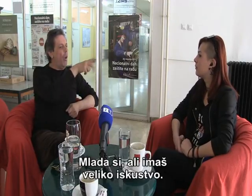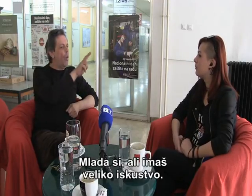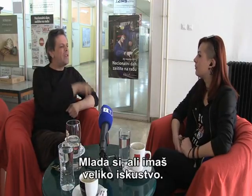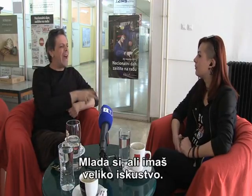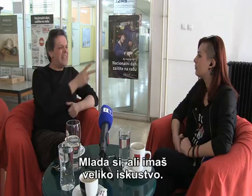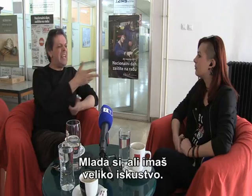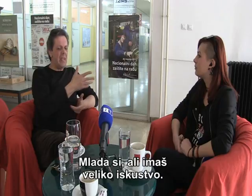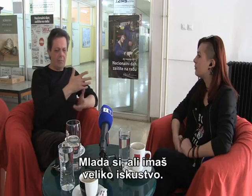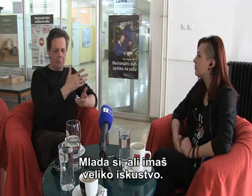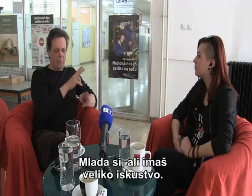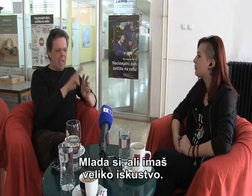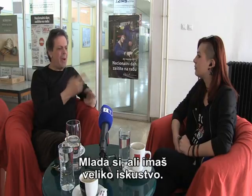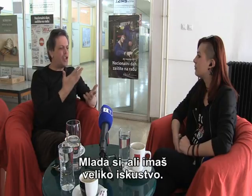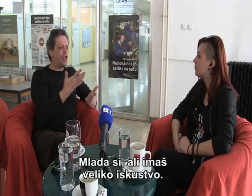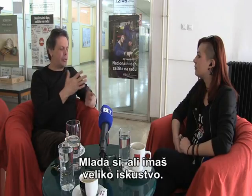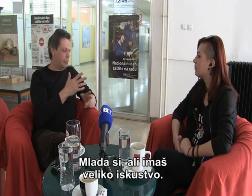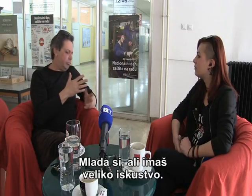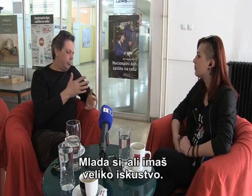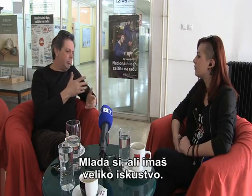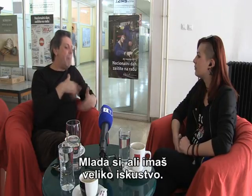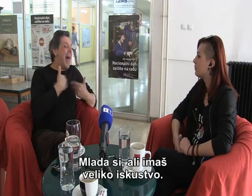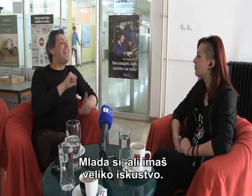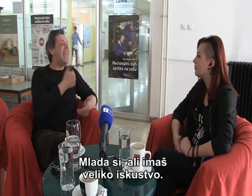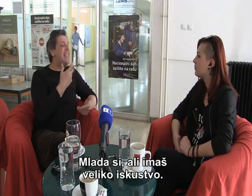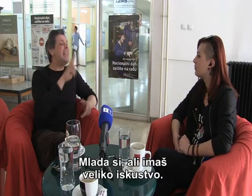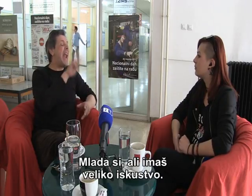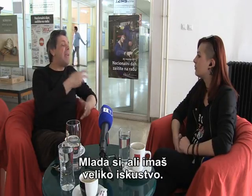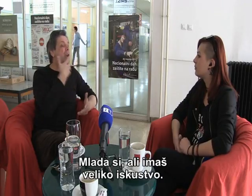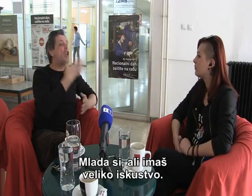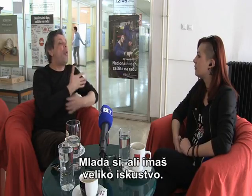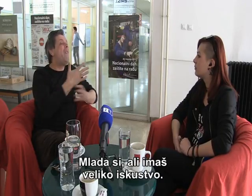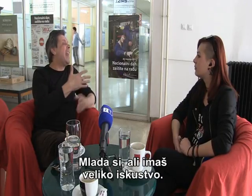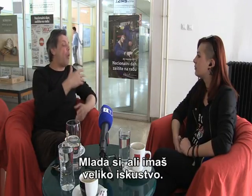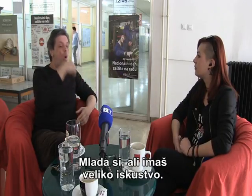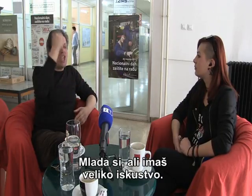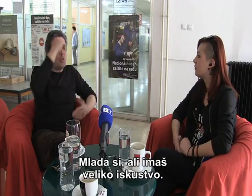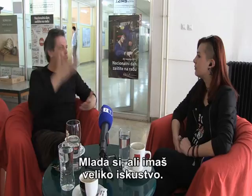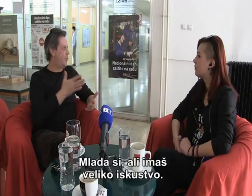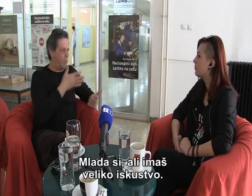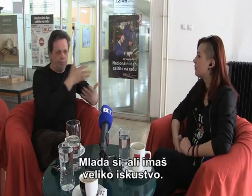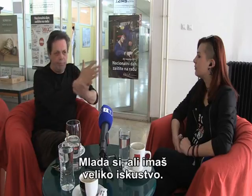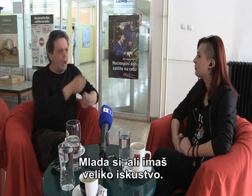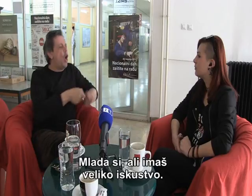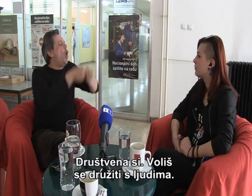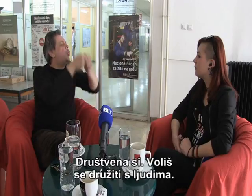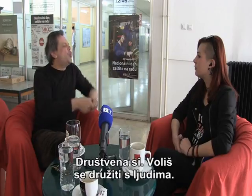U stvari ti imaš, mlada jesi, ali imaš jedno veliko iskustvo. Društvena